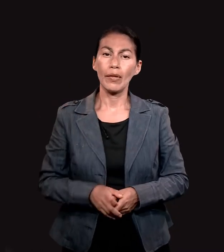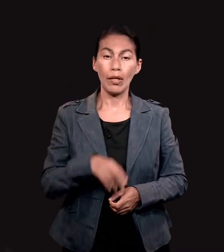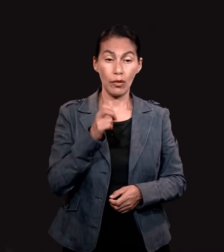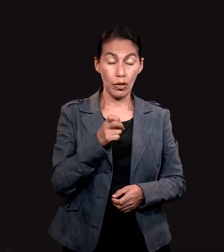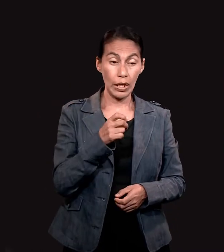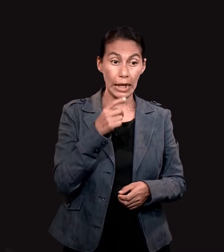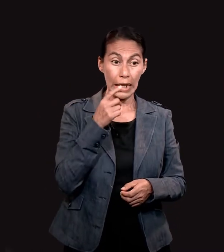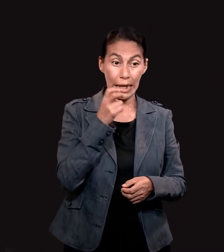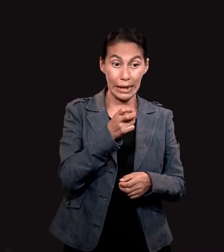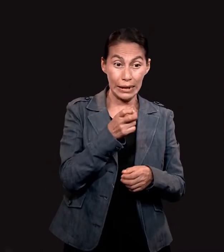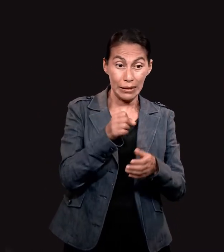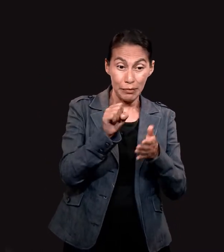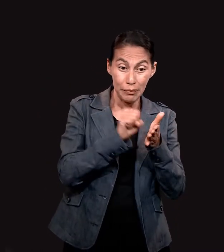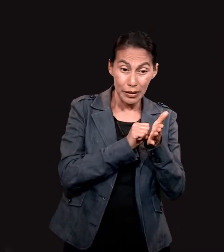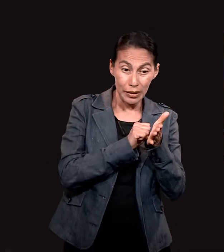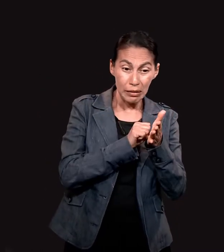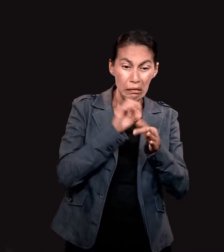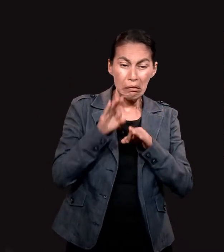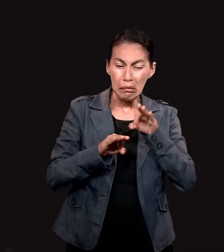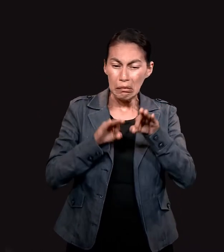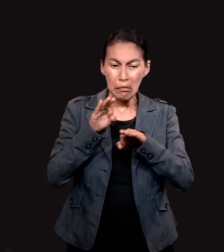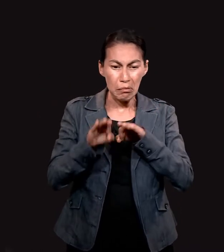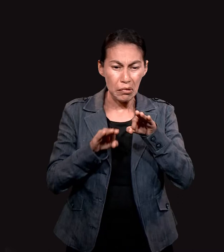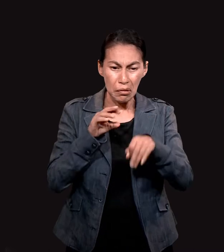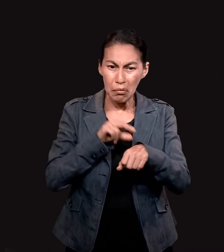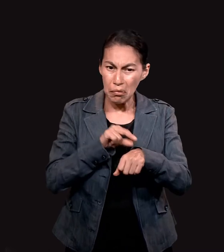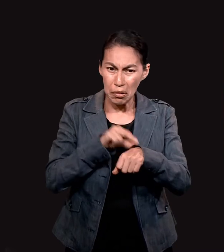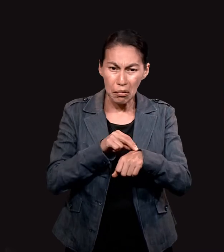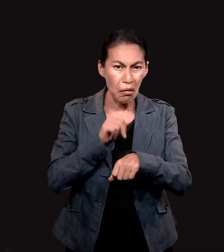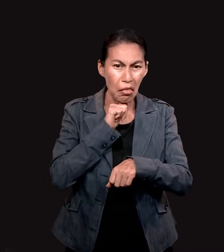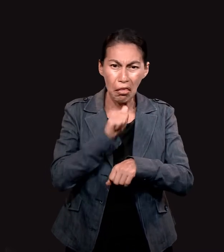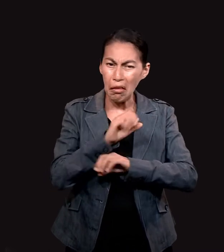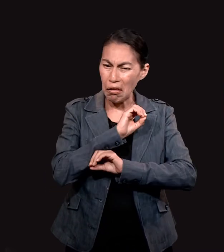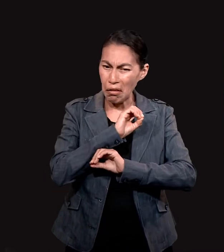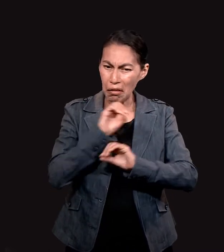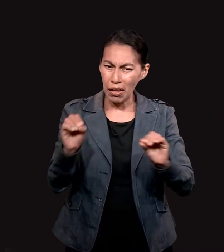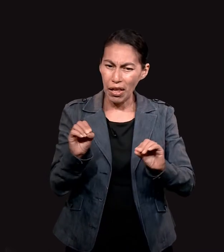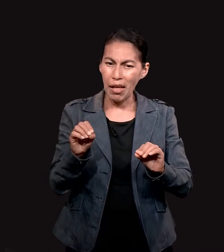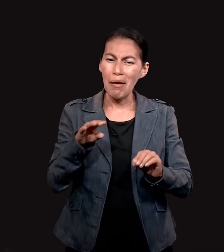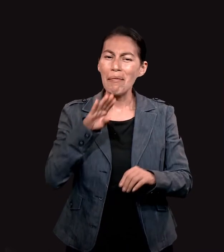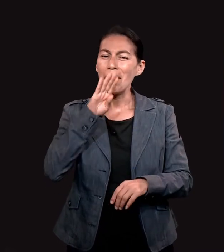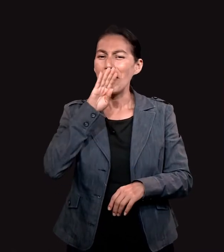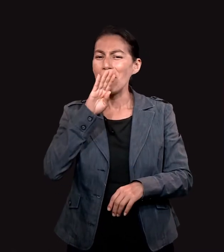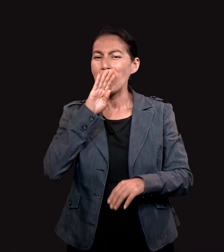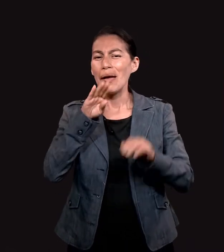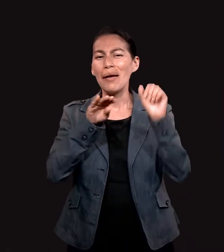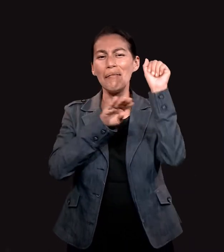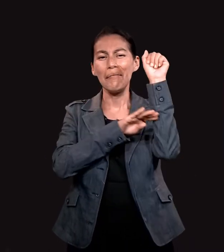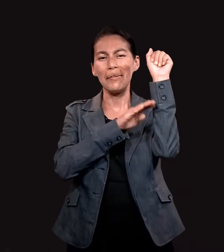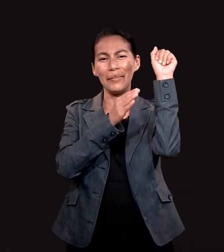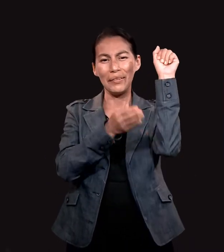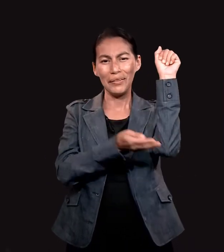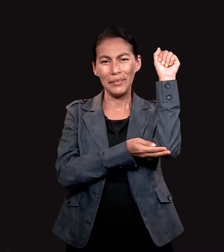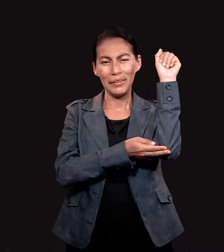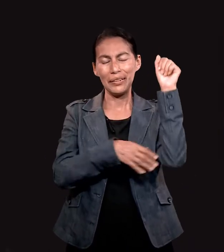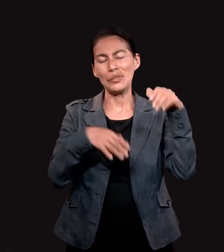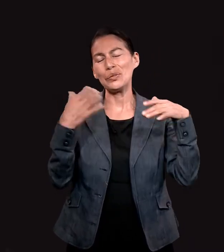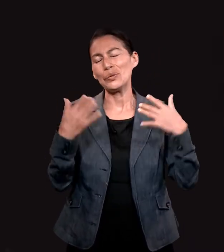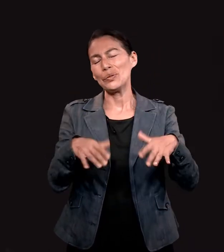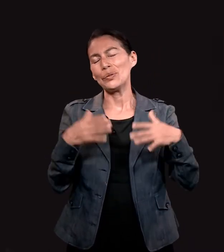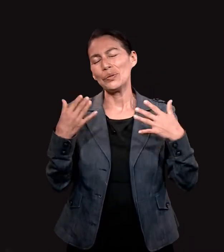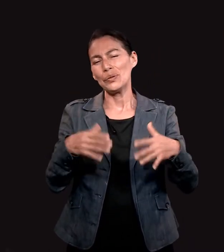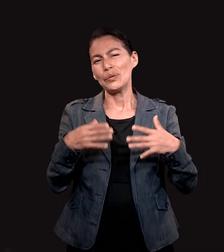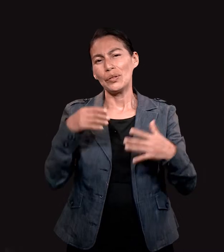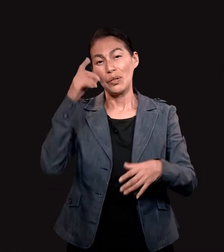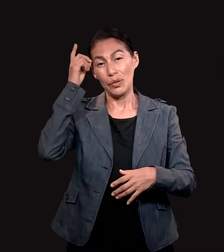Y dice que ese mes, sin tratamiento alguno médico, ella quedó embarazada. Amén. Entonces,